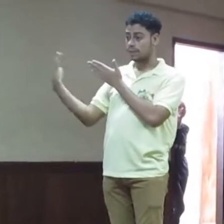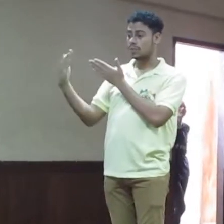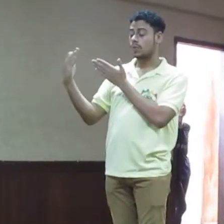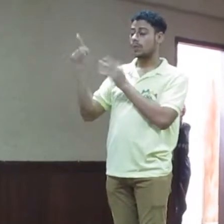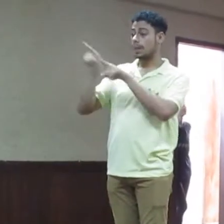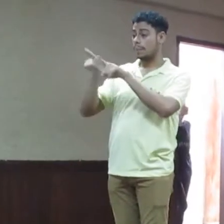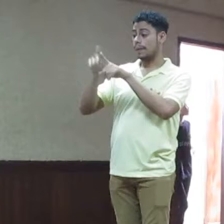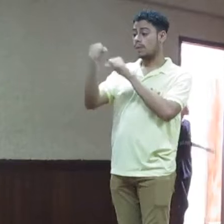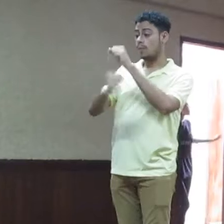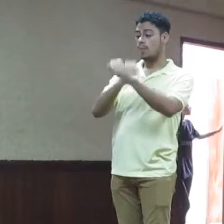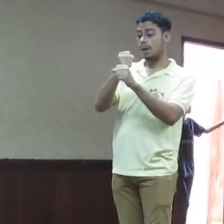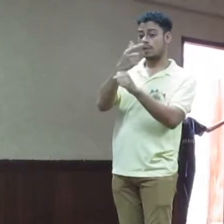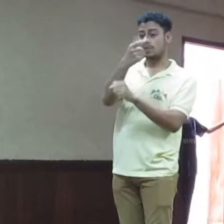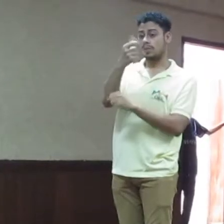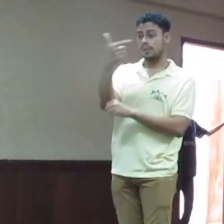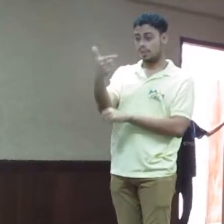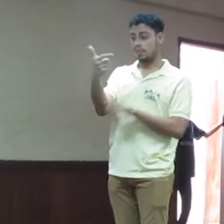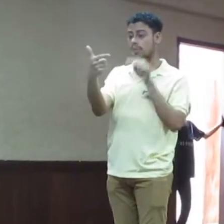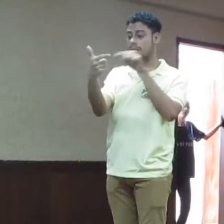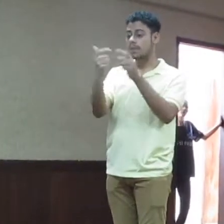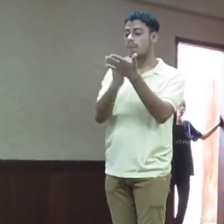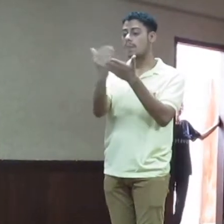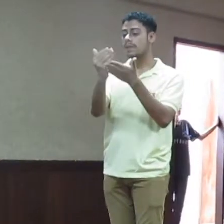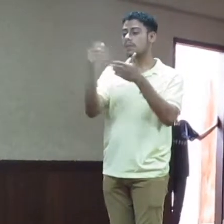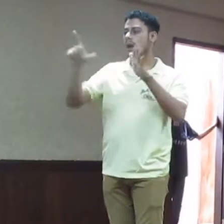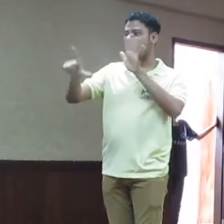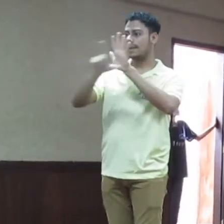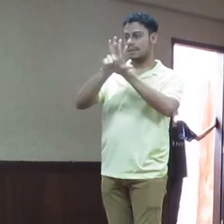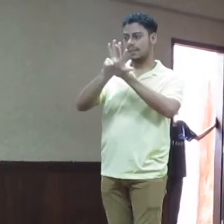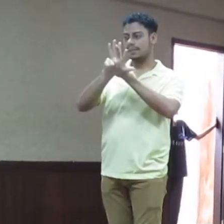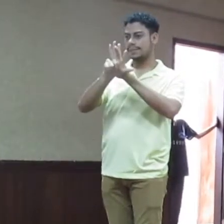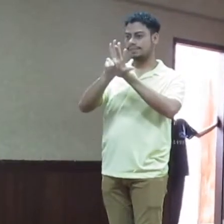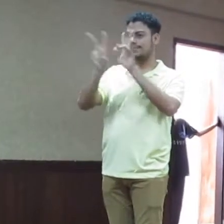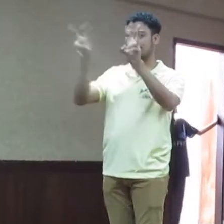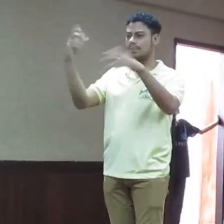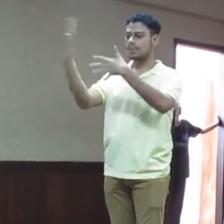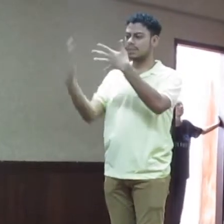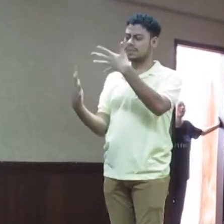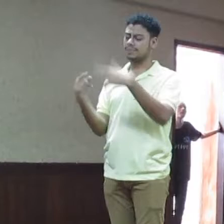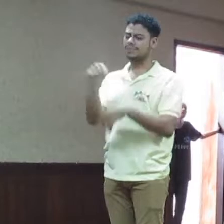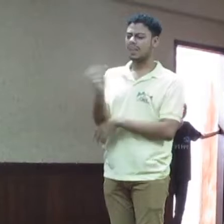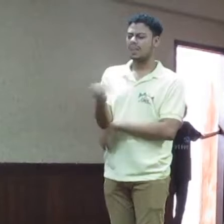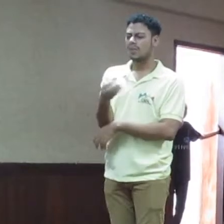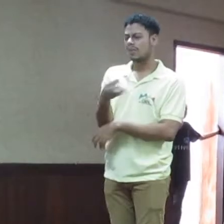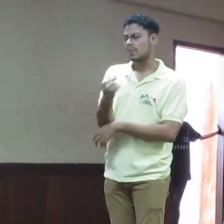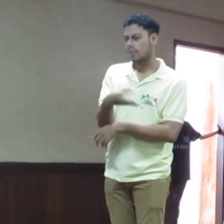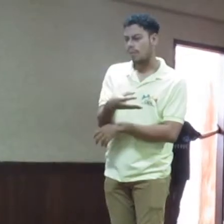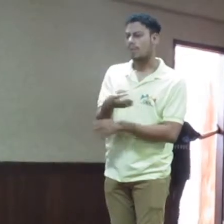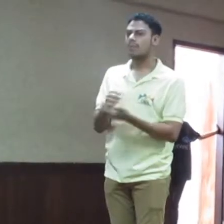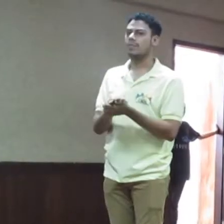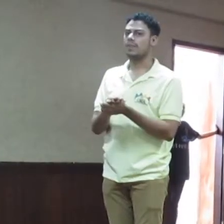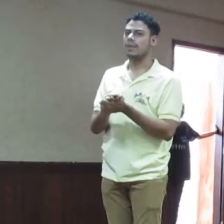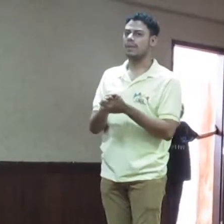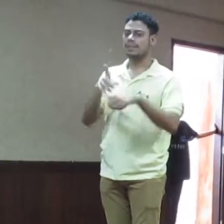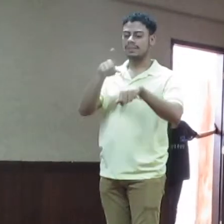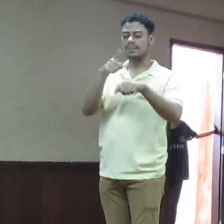2002, em 4/4, que começou essa lei. Essa lei é nova. Para se falar o tempo